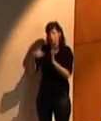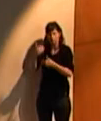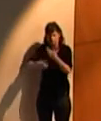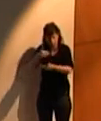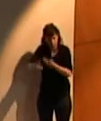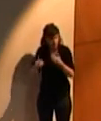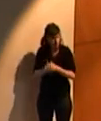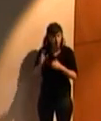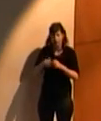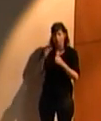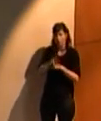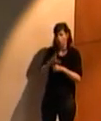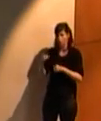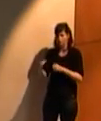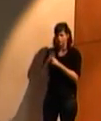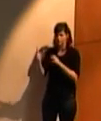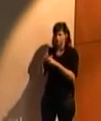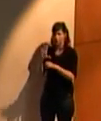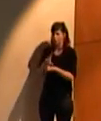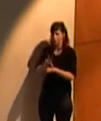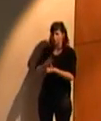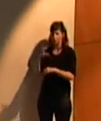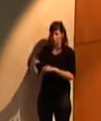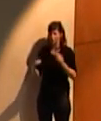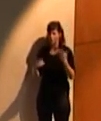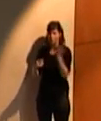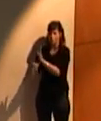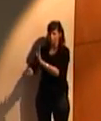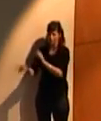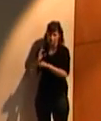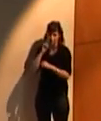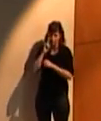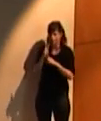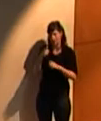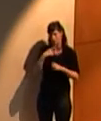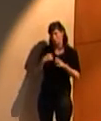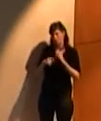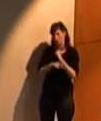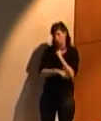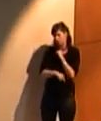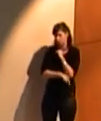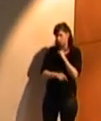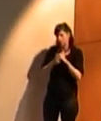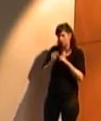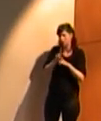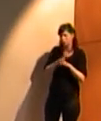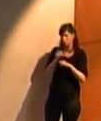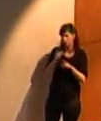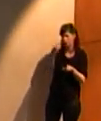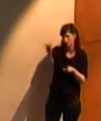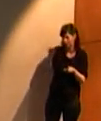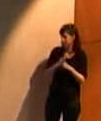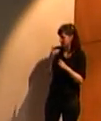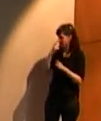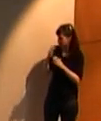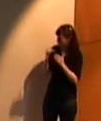3D, ils ne l'ont pas vue. On ne l'a pas mise en atelier parce qu'on l'a faite après. On a un peu triché quand même. Mais c'était